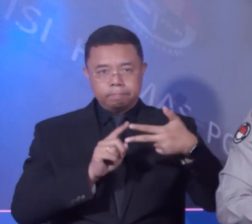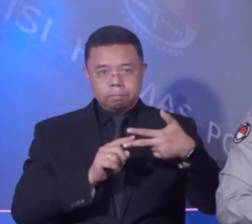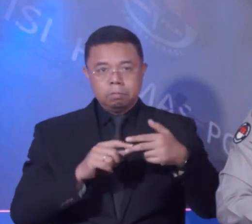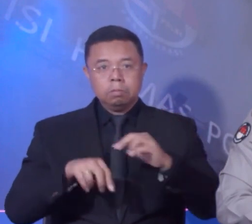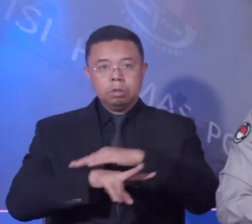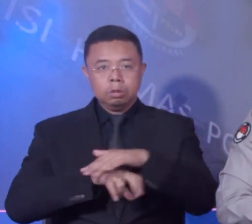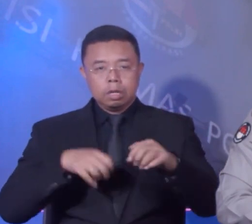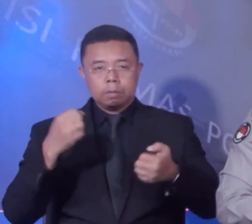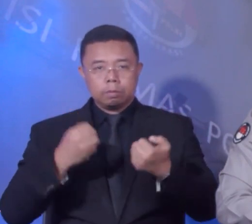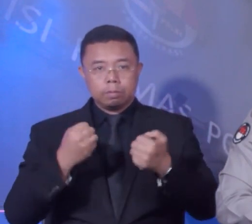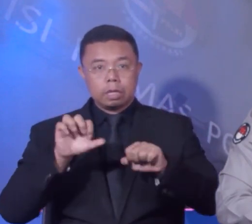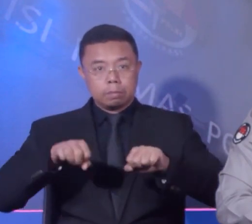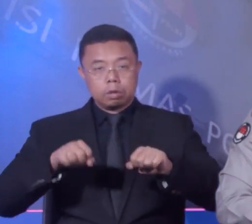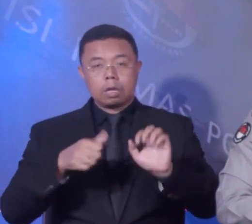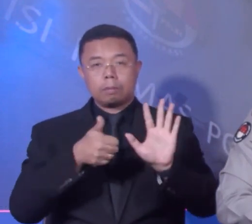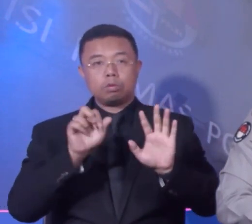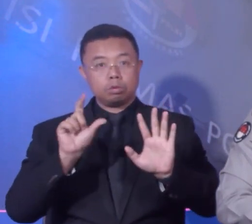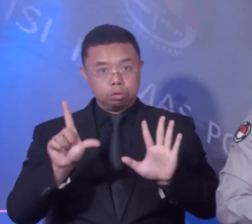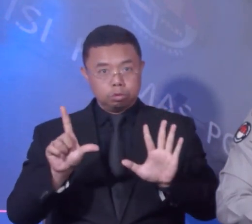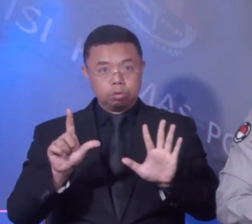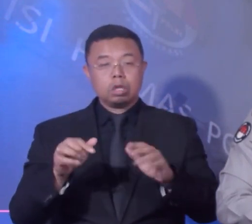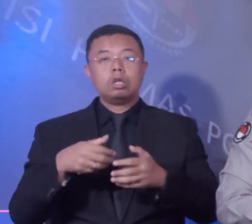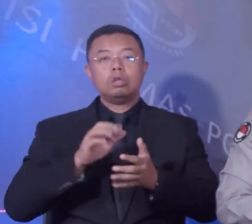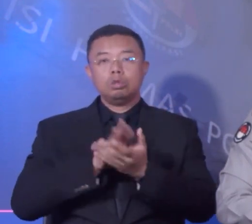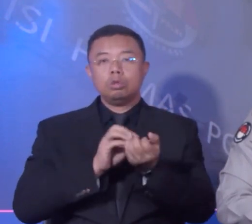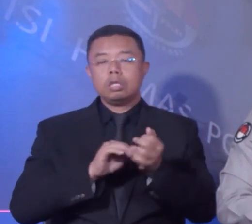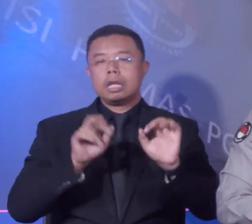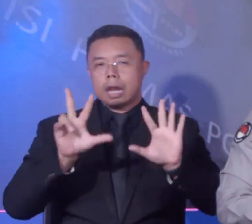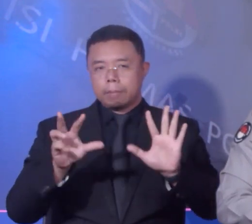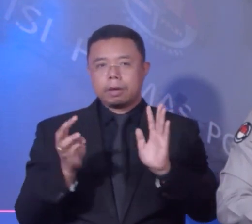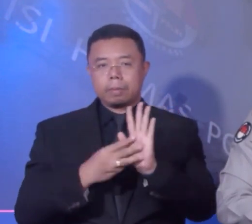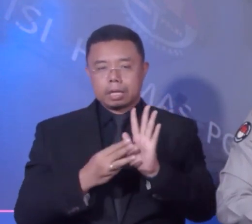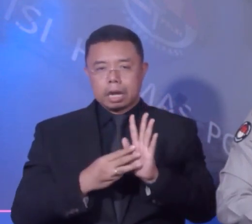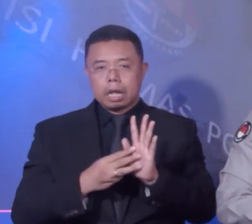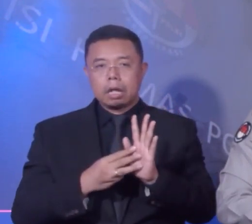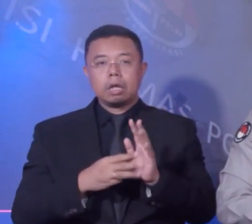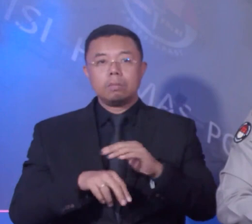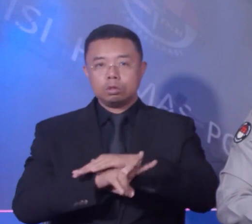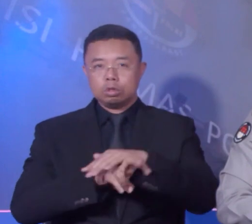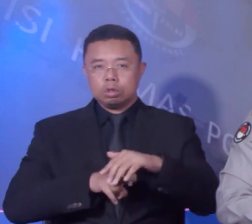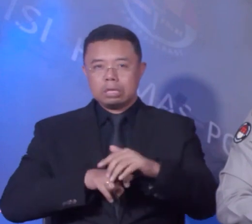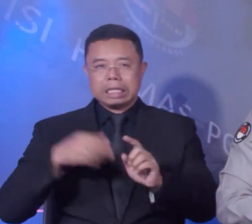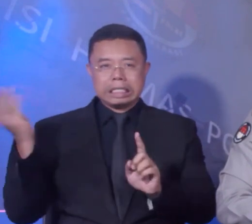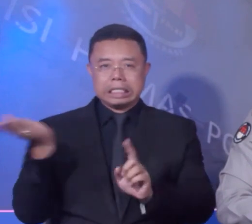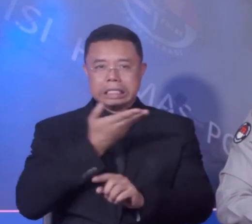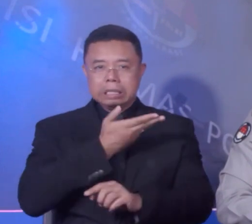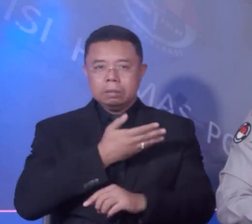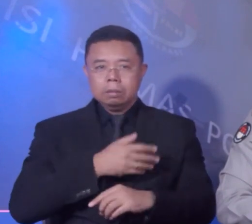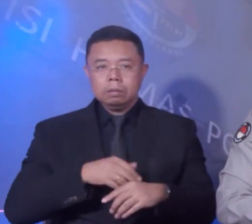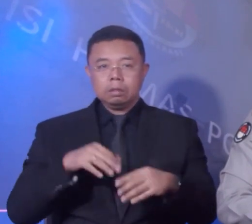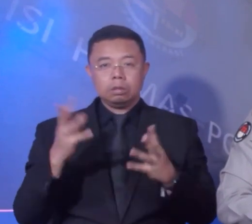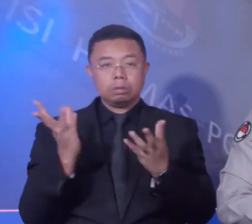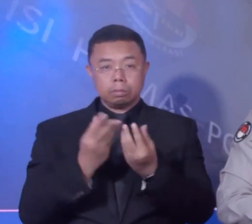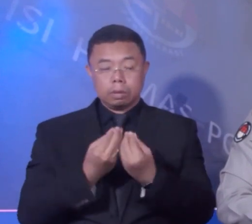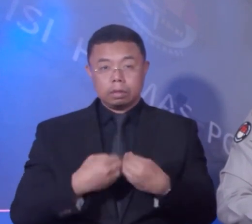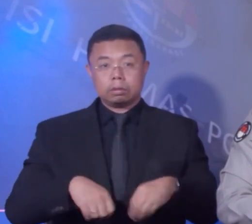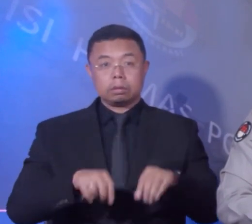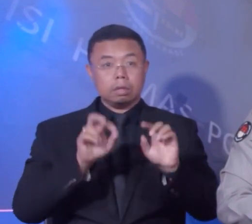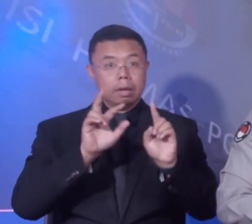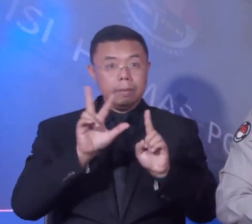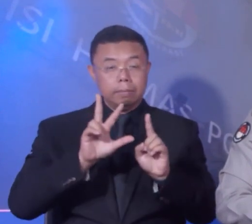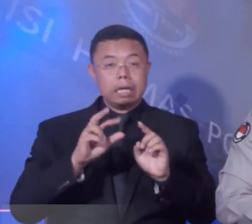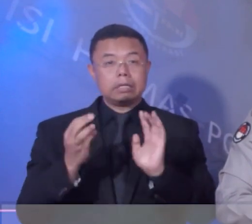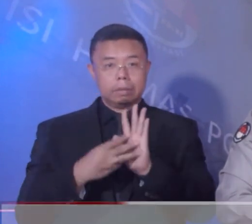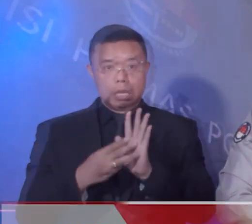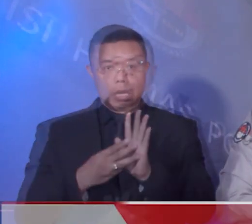curanmor sebanyak 67 kasus judi sebanyak 8 kasus pencurian dengan kekerasan atau curas sebanyak